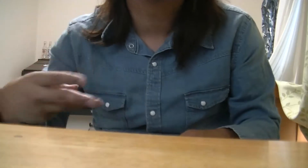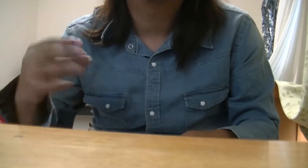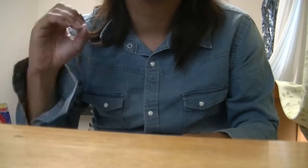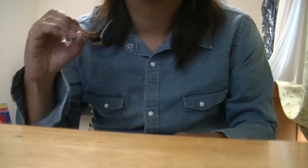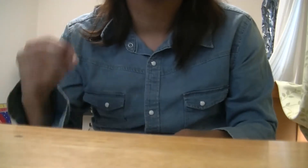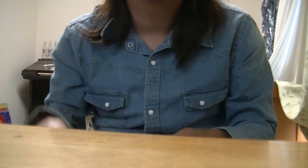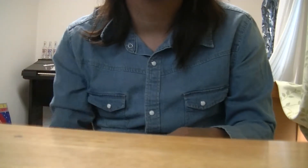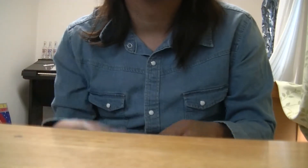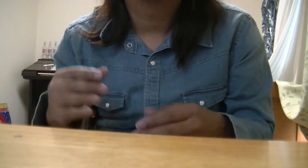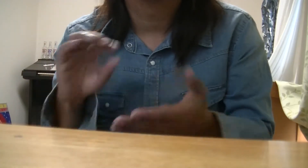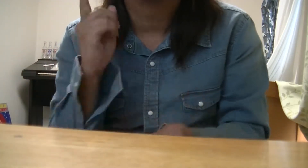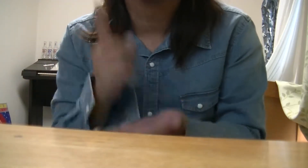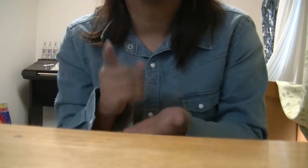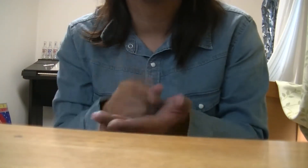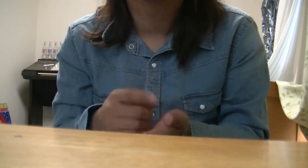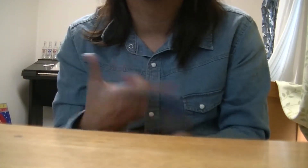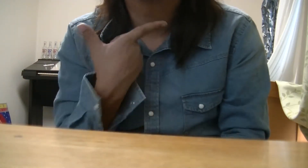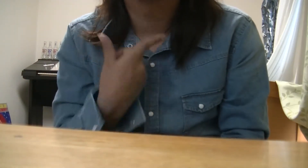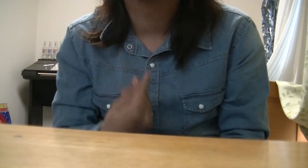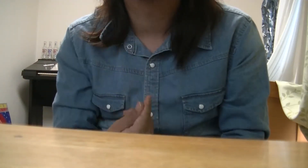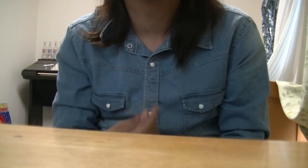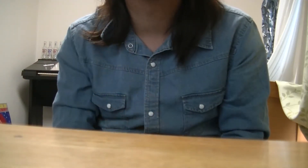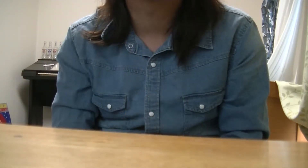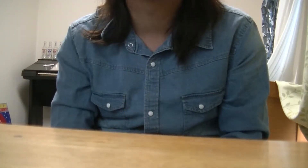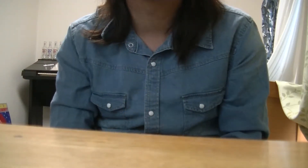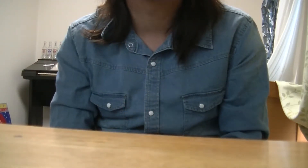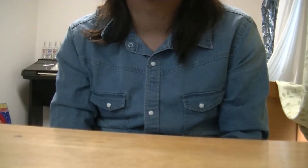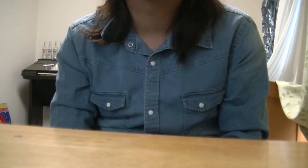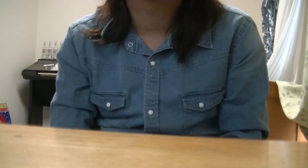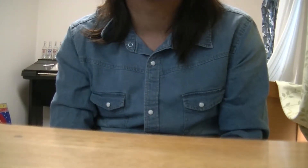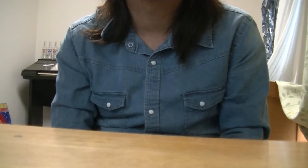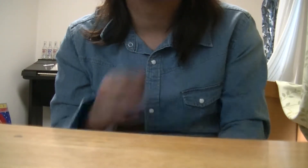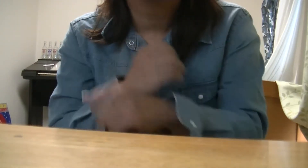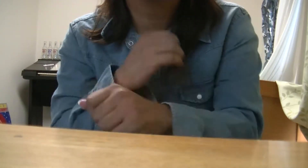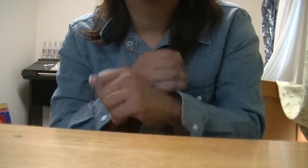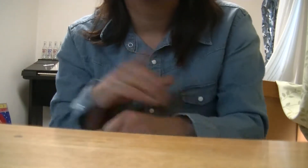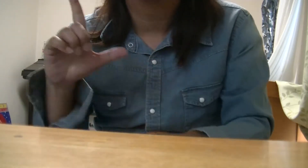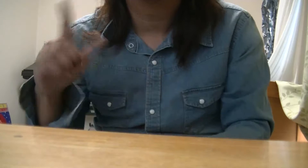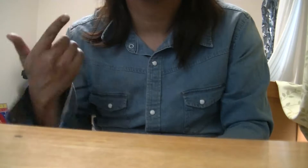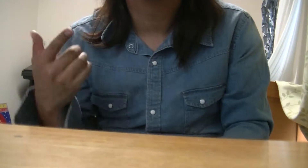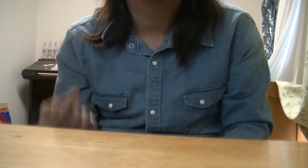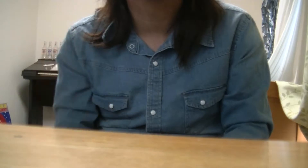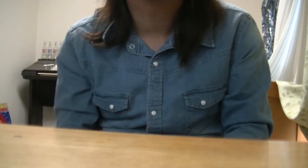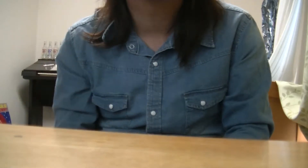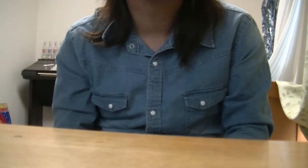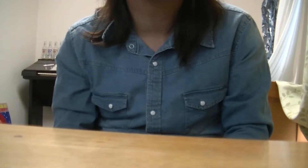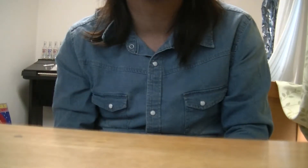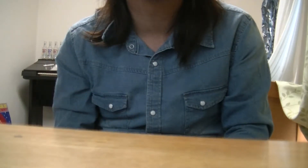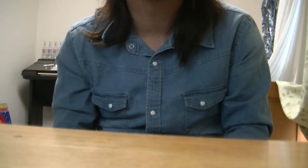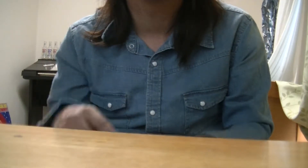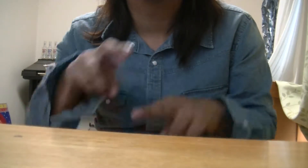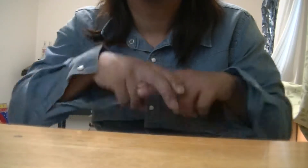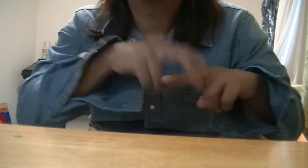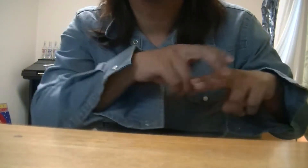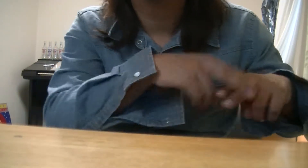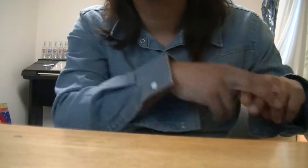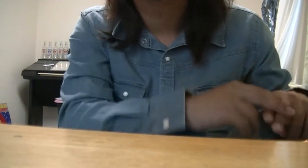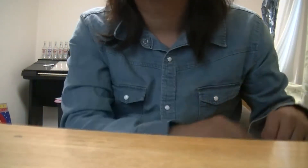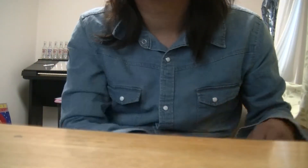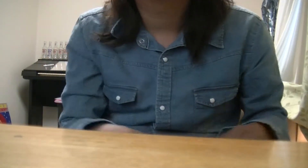なんだってことが伝わることによって、商品だけではなく、そうだ、この客席でこんな素晴らしい食